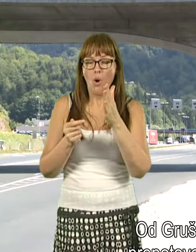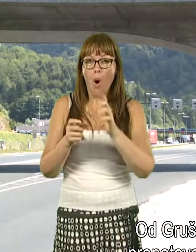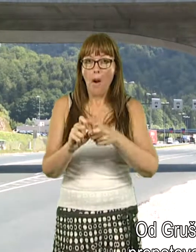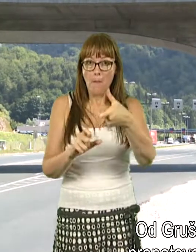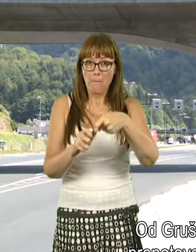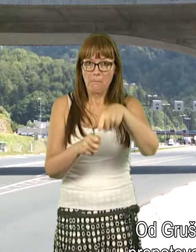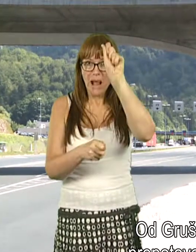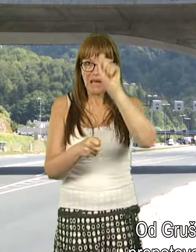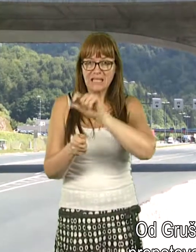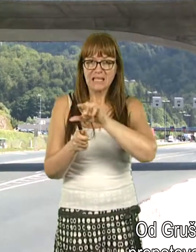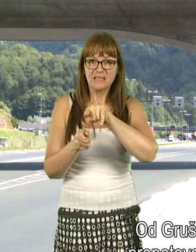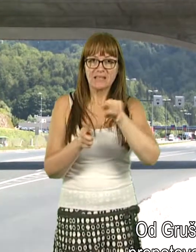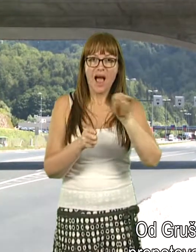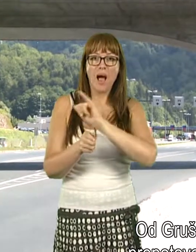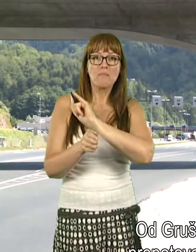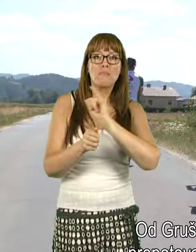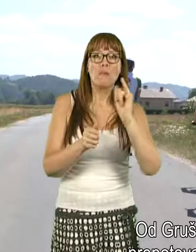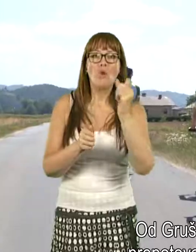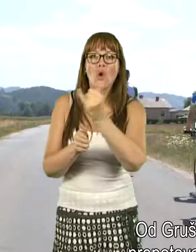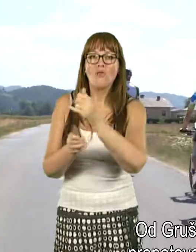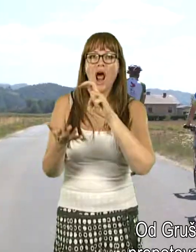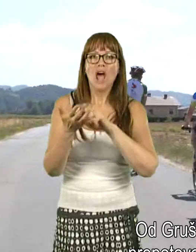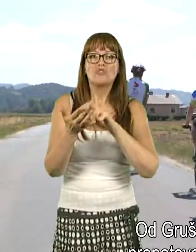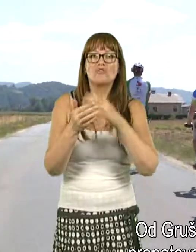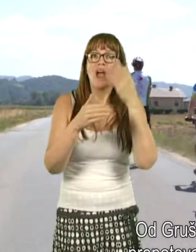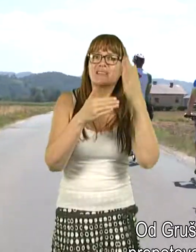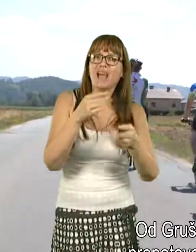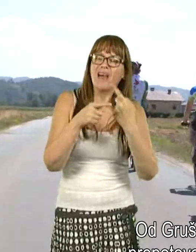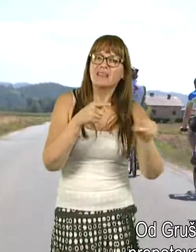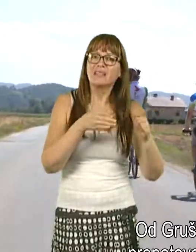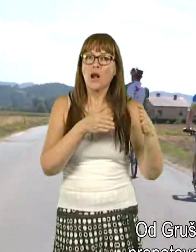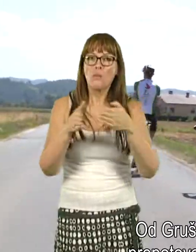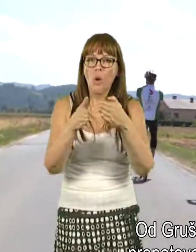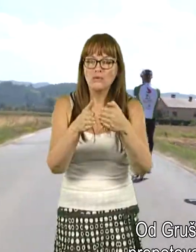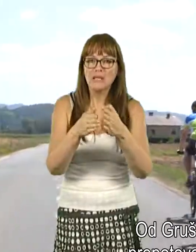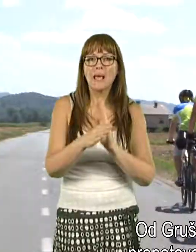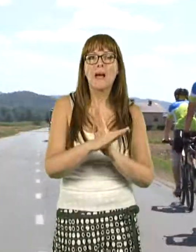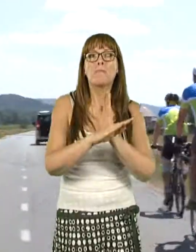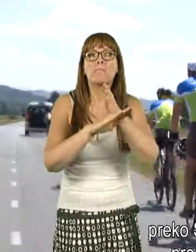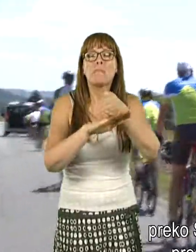zadnji del poti, preko Srbije v bolgarsko prestolnico Sofijo.